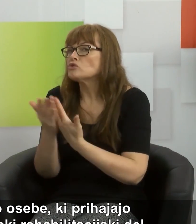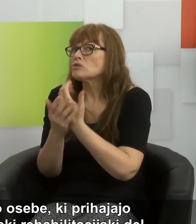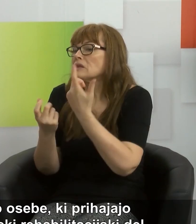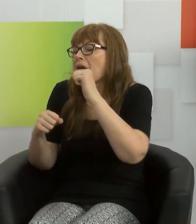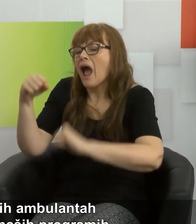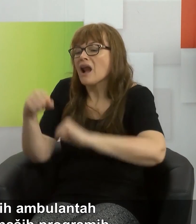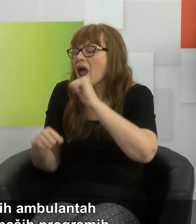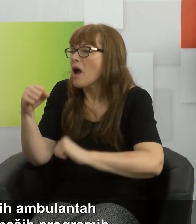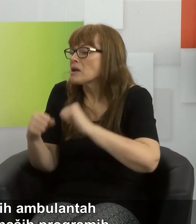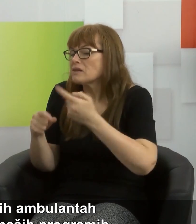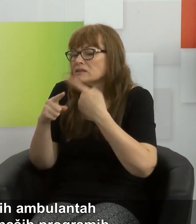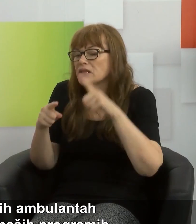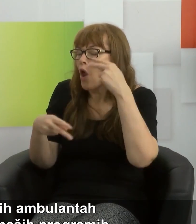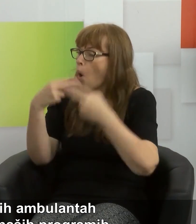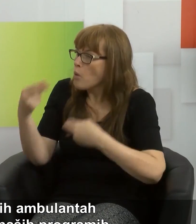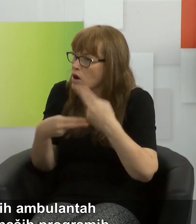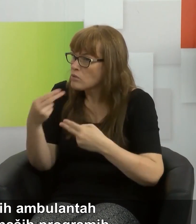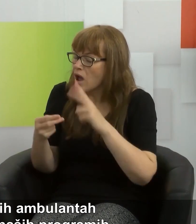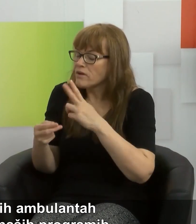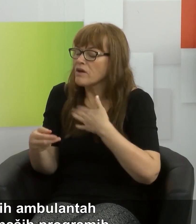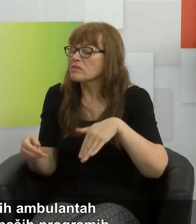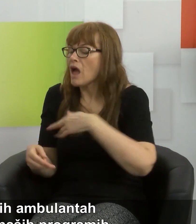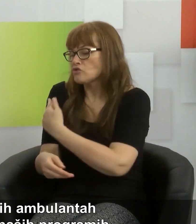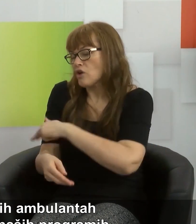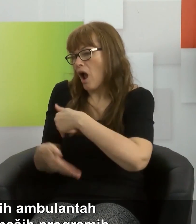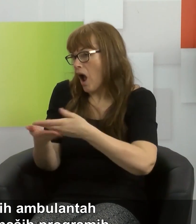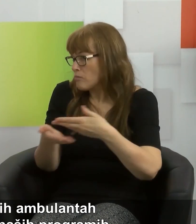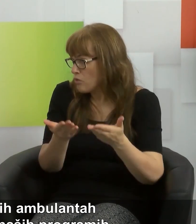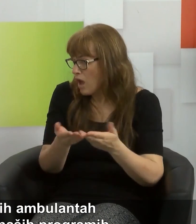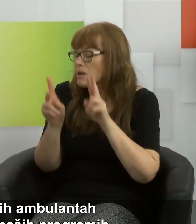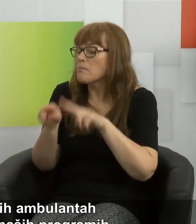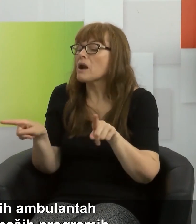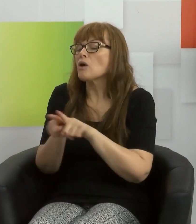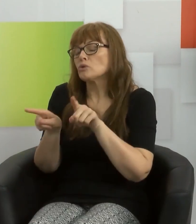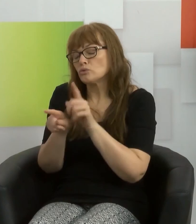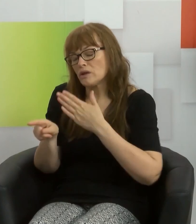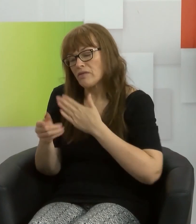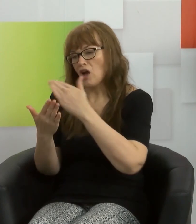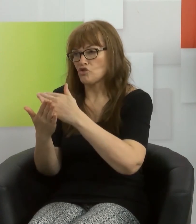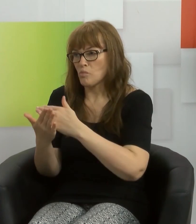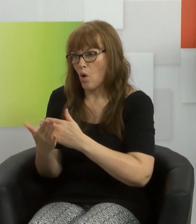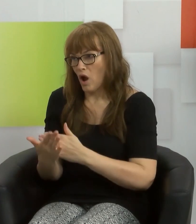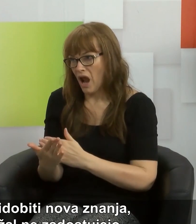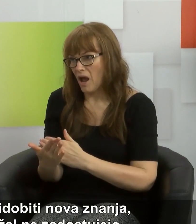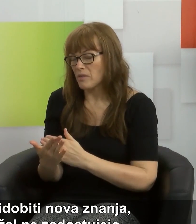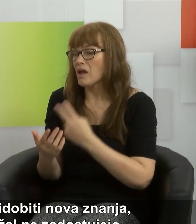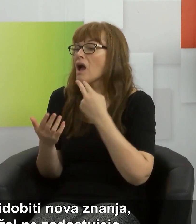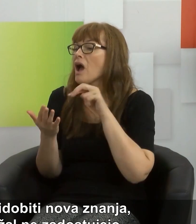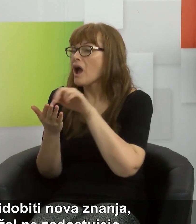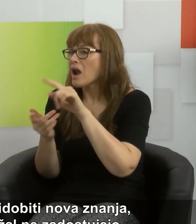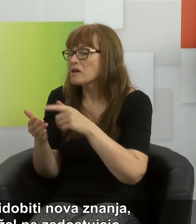rehabilitacijski del obravnave v naših ambulantah in prav tako tudi v naših programih. Gre